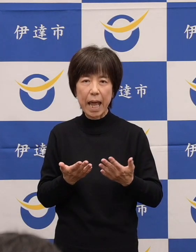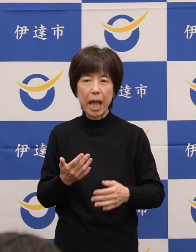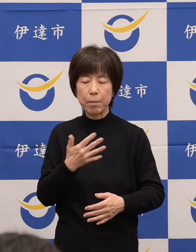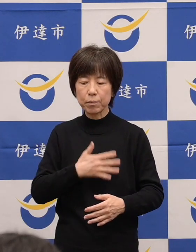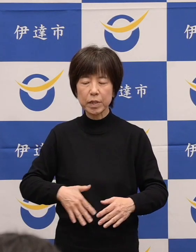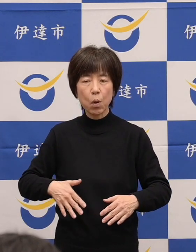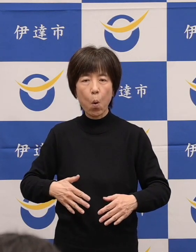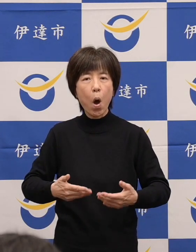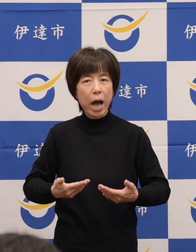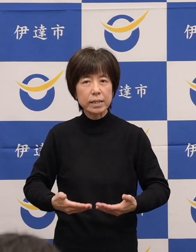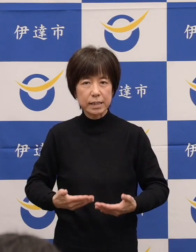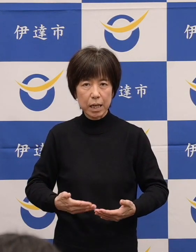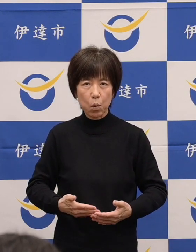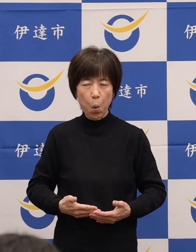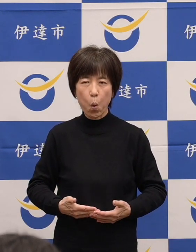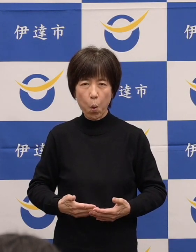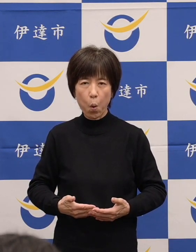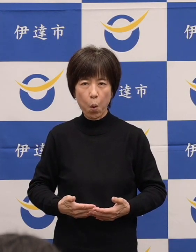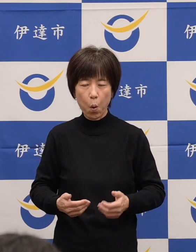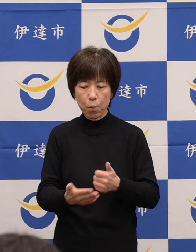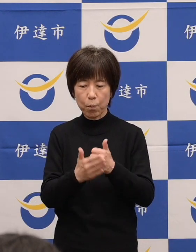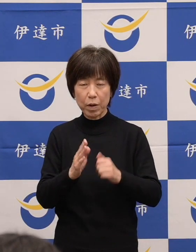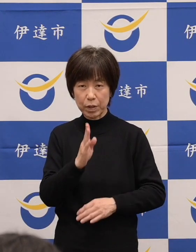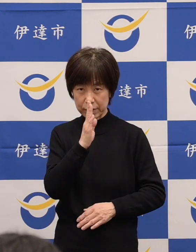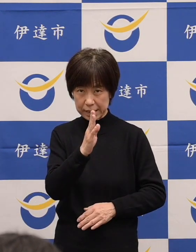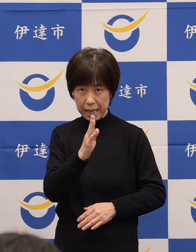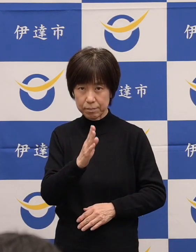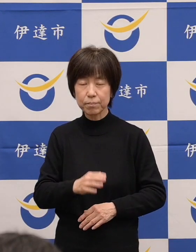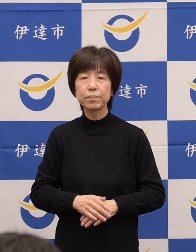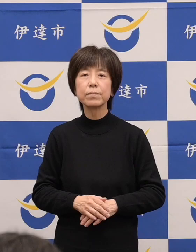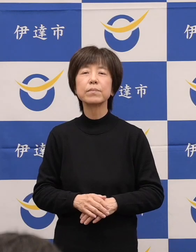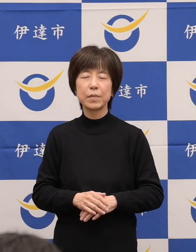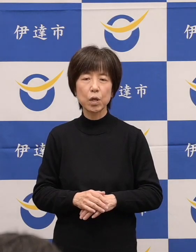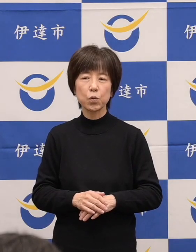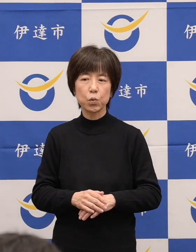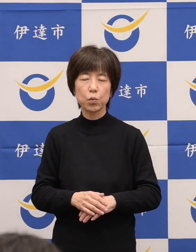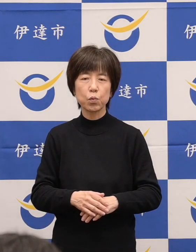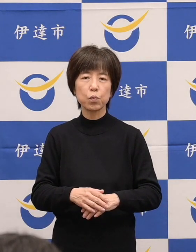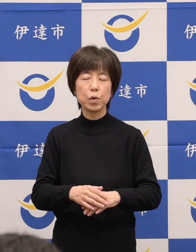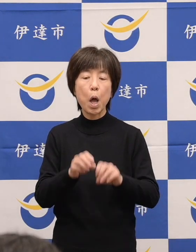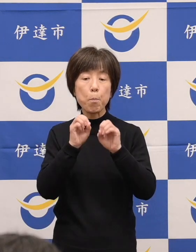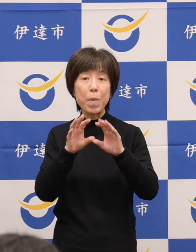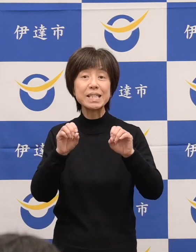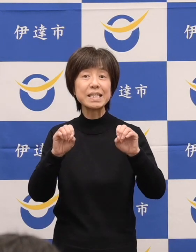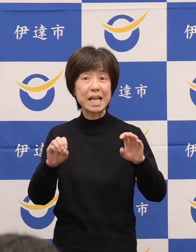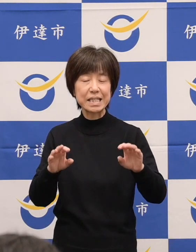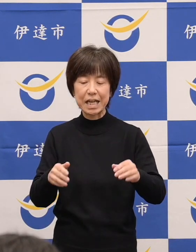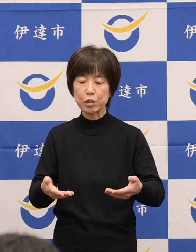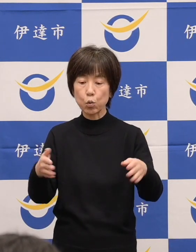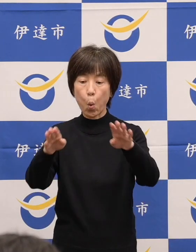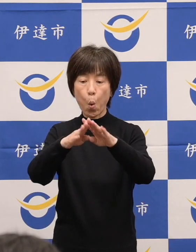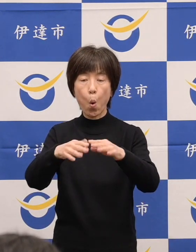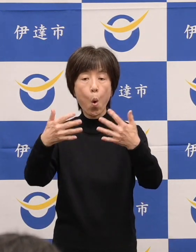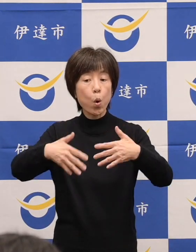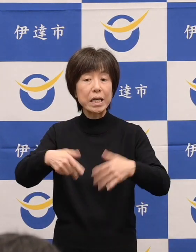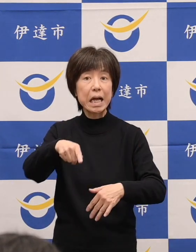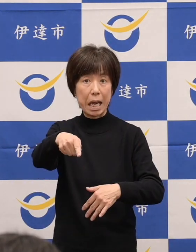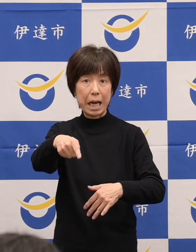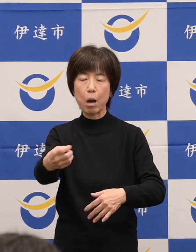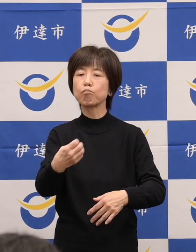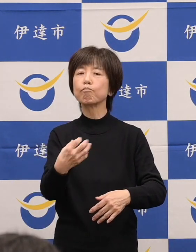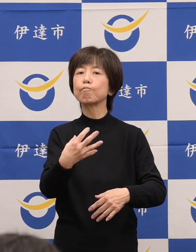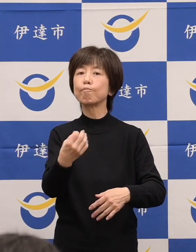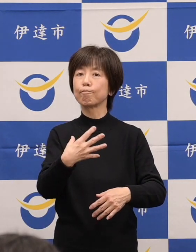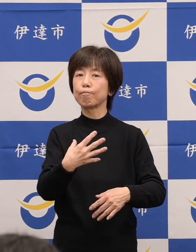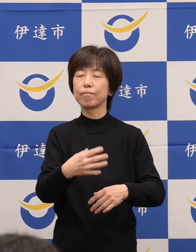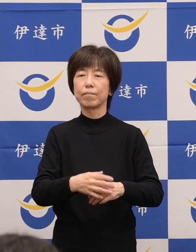った緊急のメッセージが話されることになります。